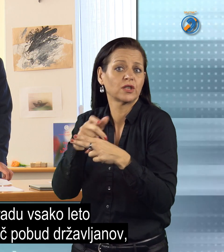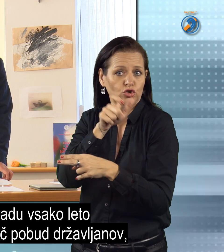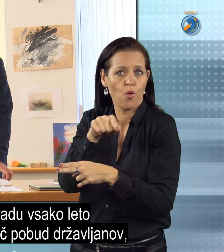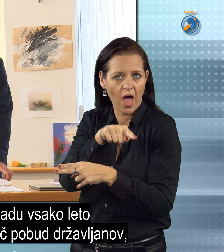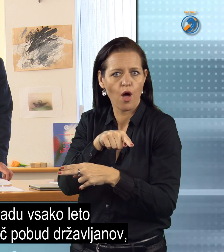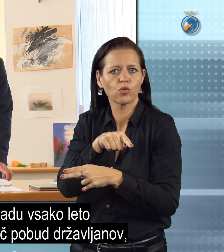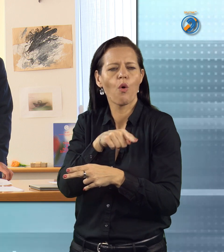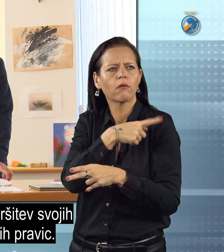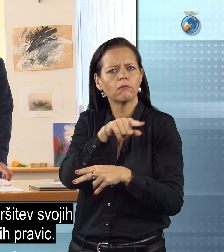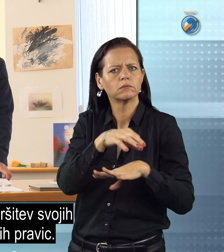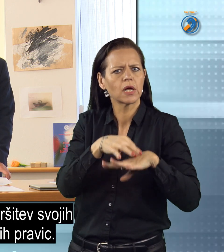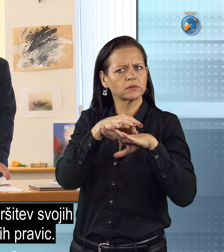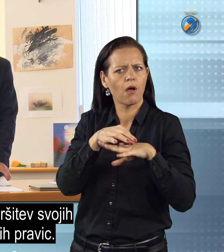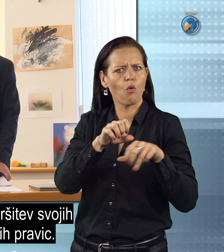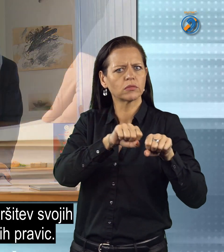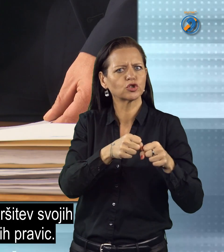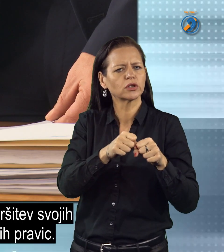pravic.